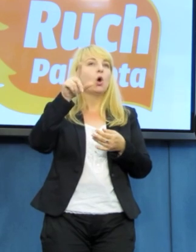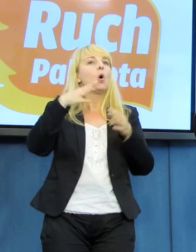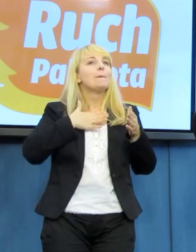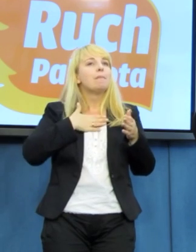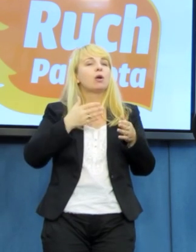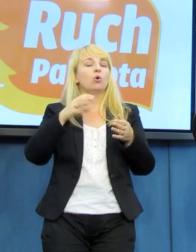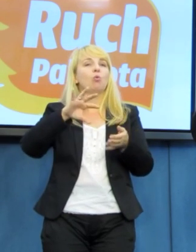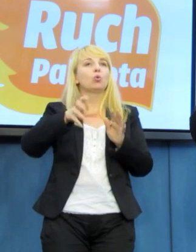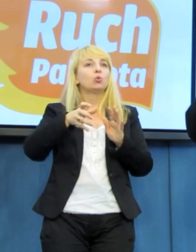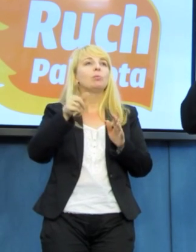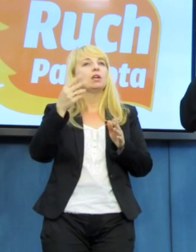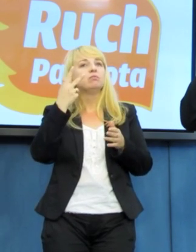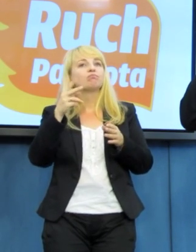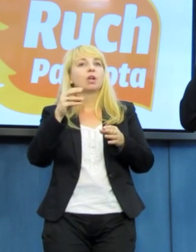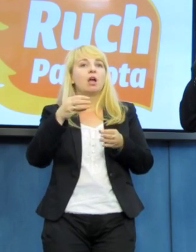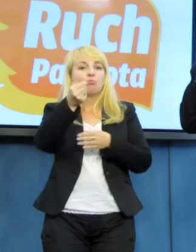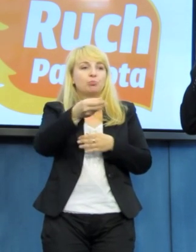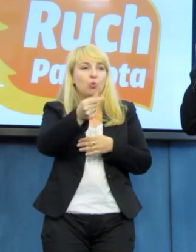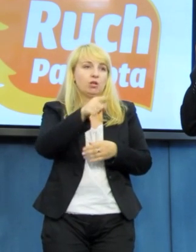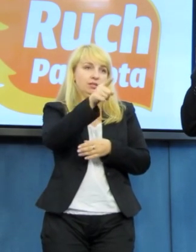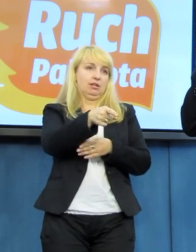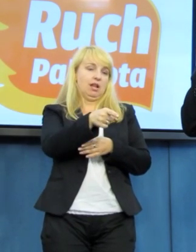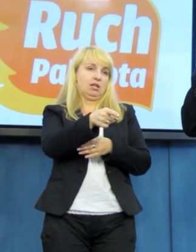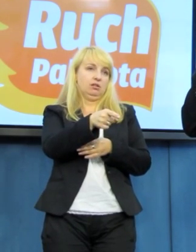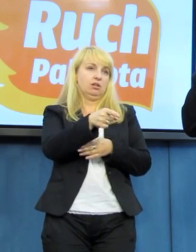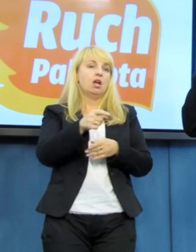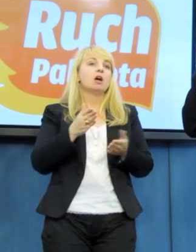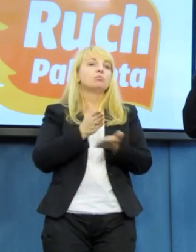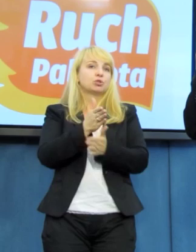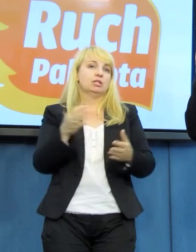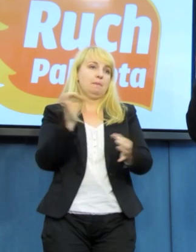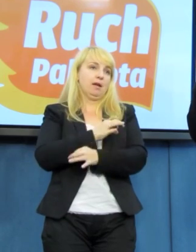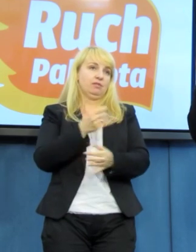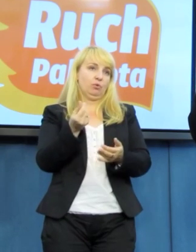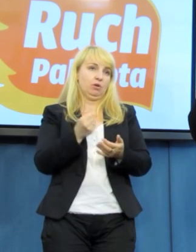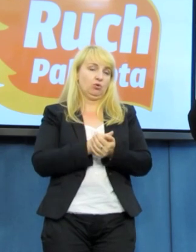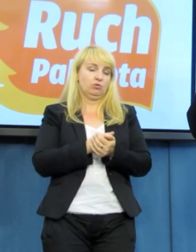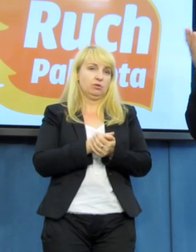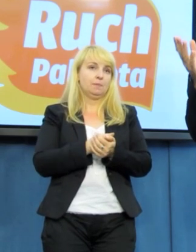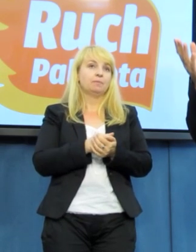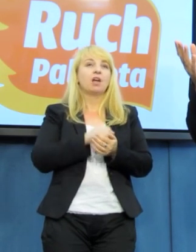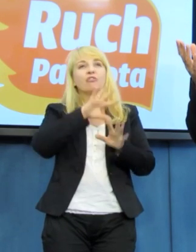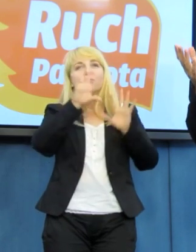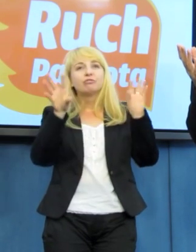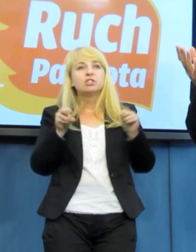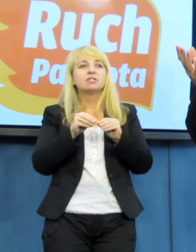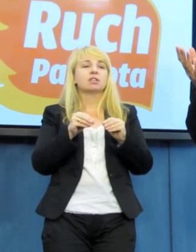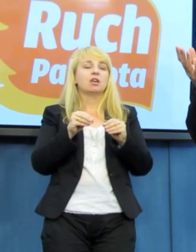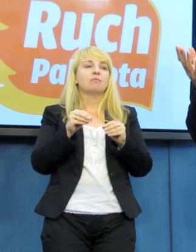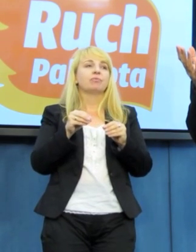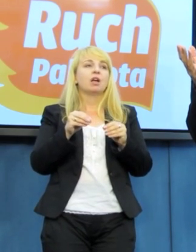Finansowane są opracowania, w cudzysłowie naukowe, tak naprawdę pseudonaukowe, bo teologia nie jest